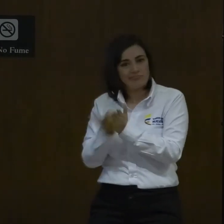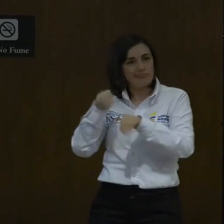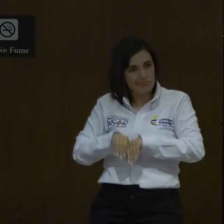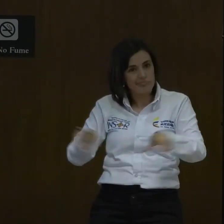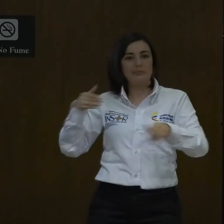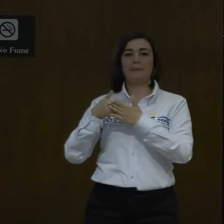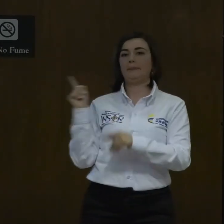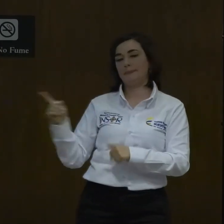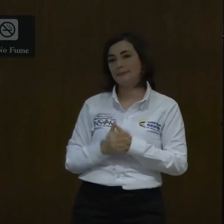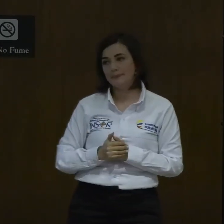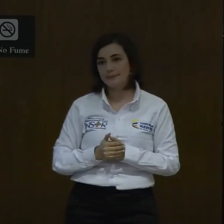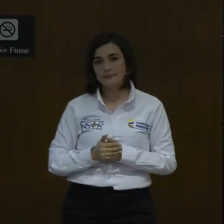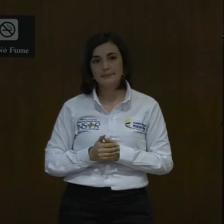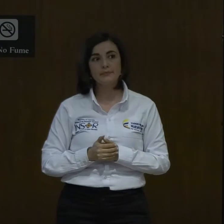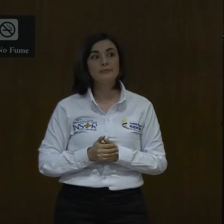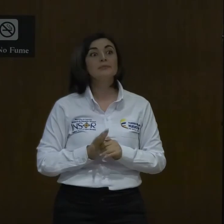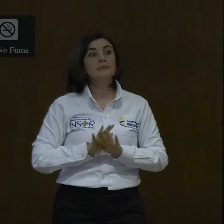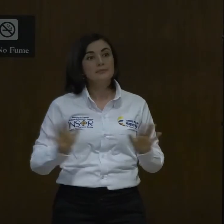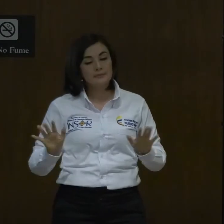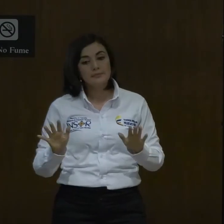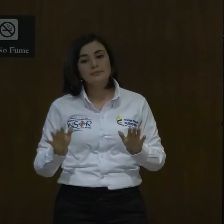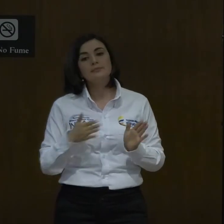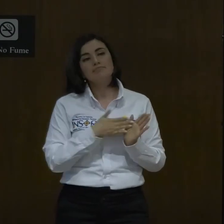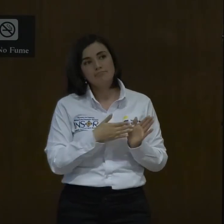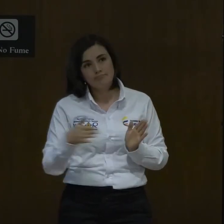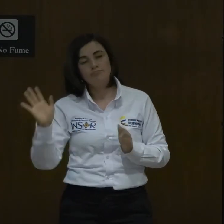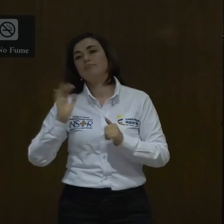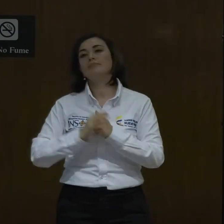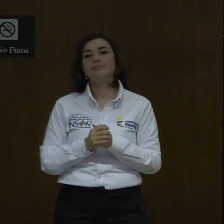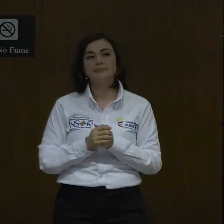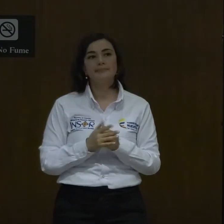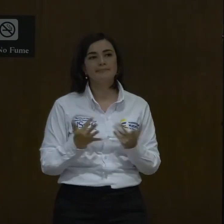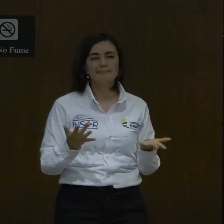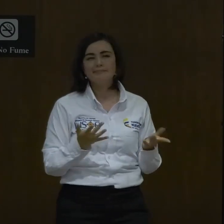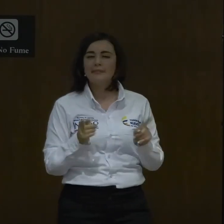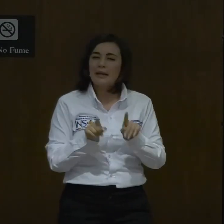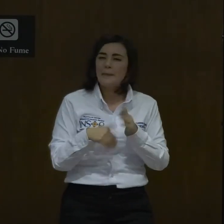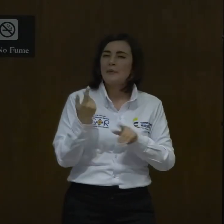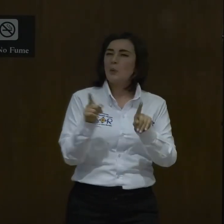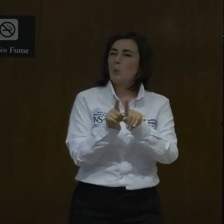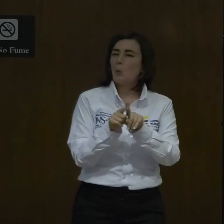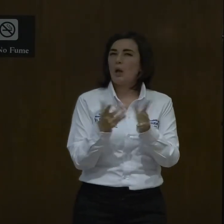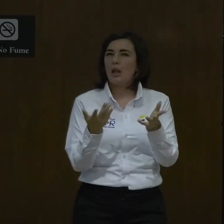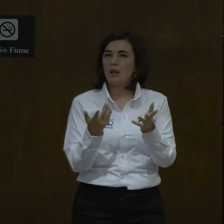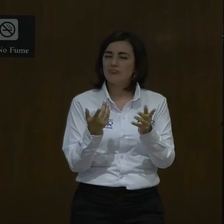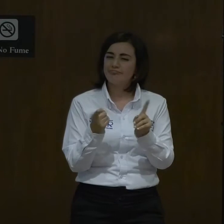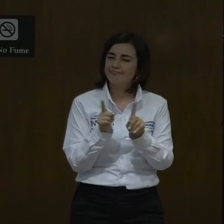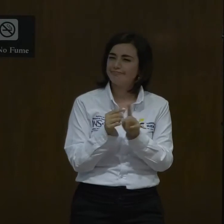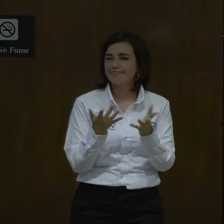de este momento se produjo como hubo como una explosión de